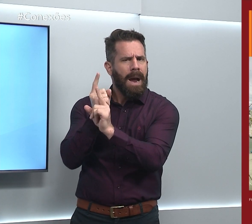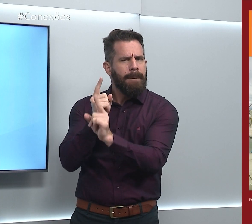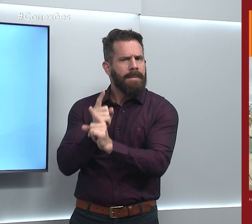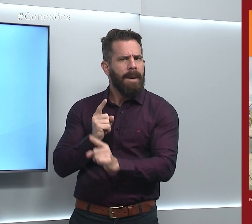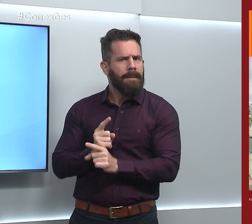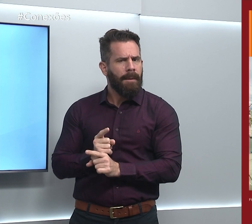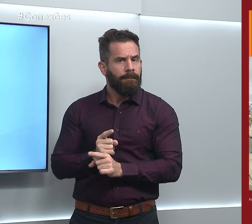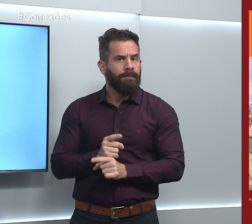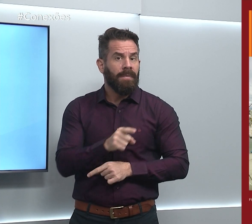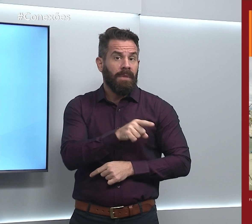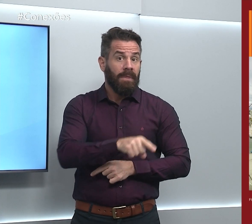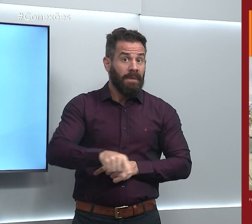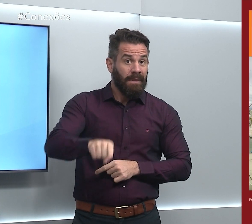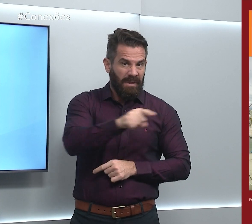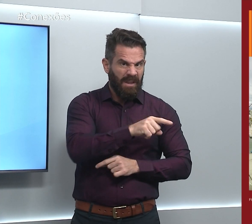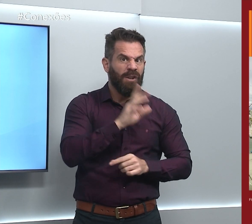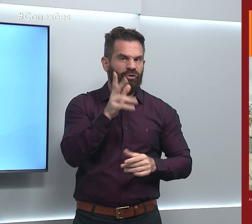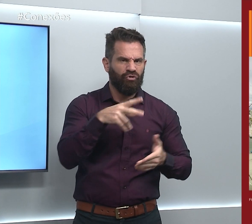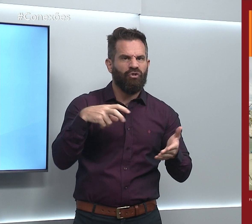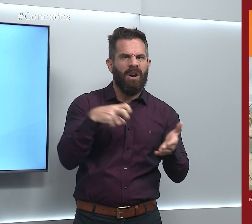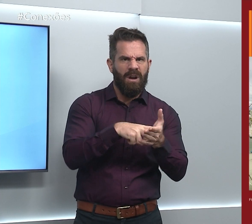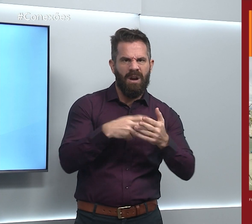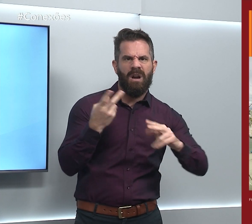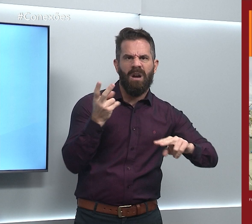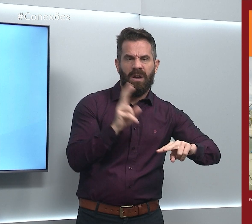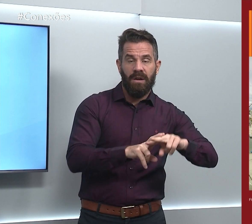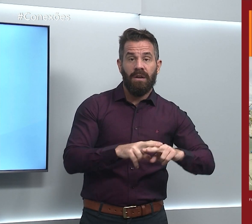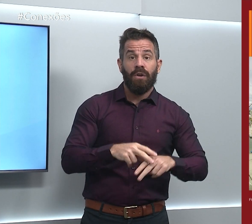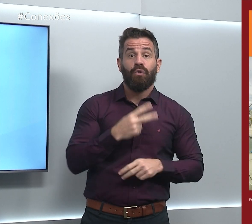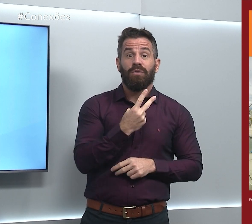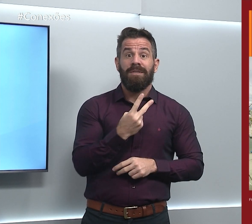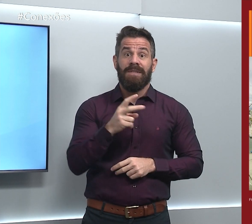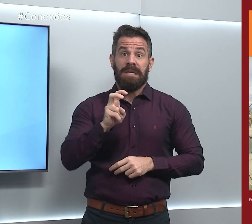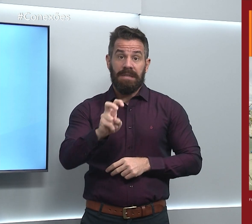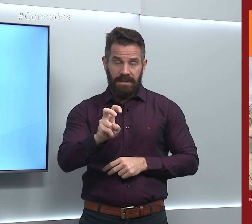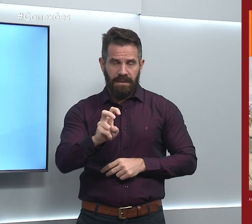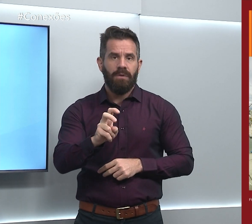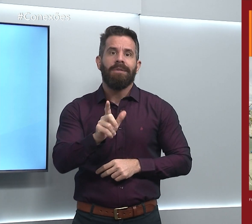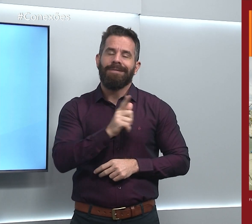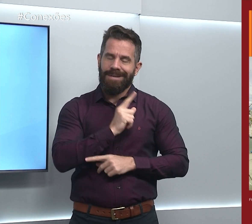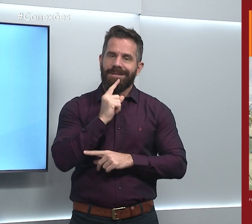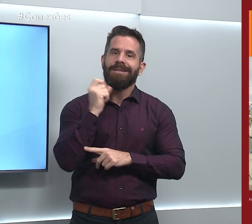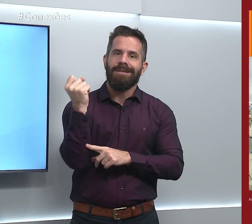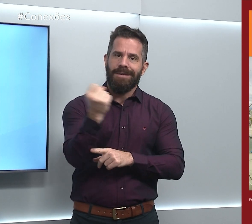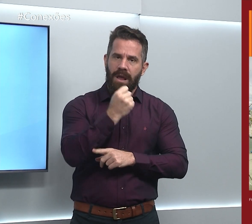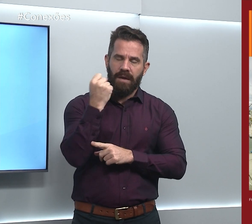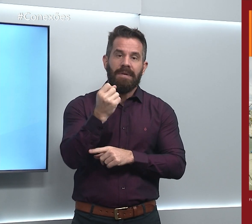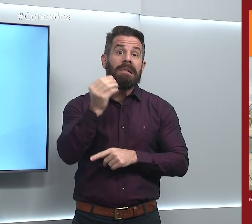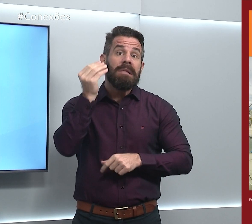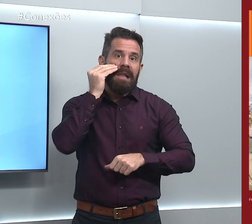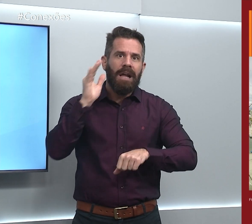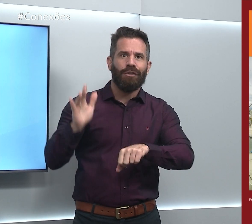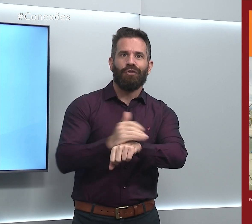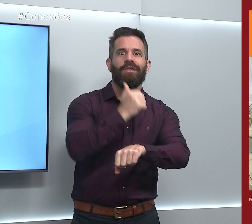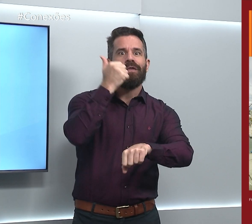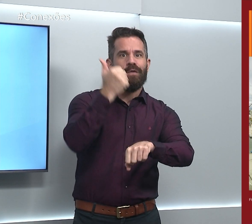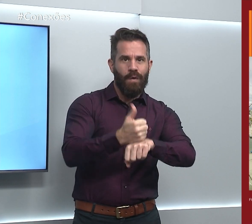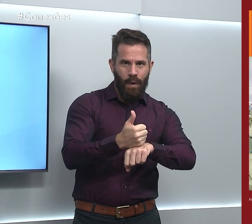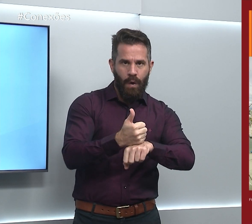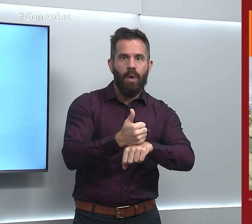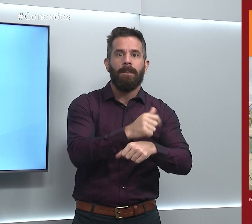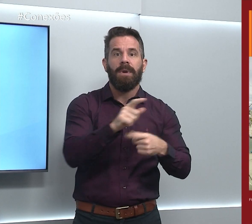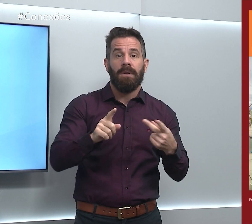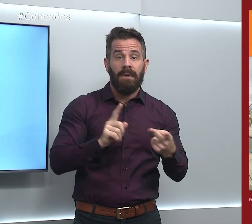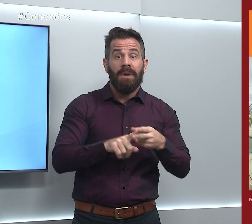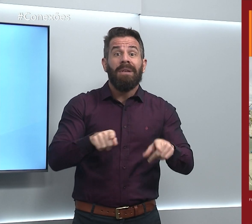condenadas, 225 foram por crimes graves, como tentativa de golpe de Estado e dano